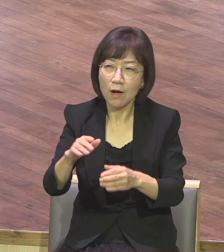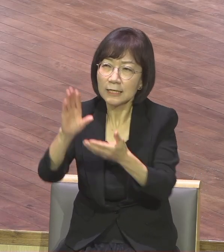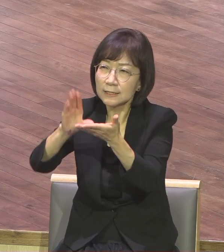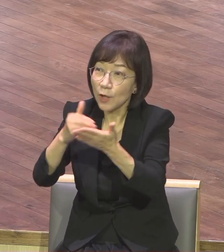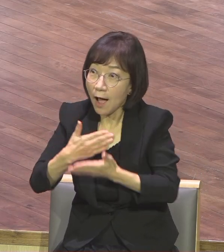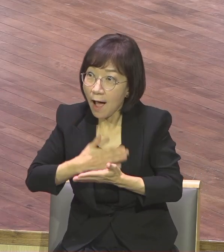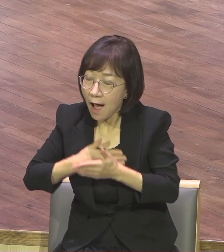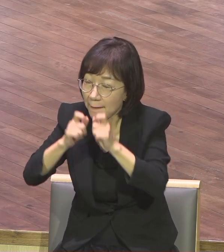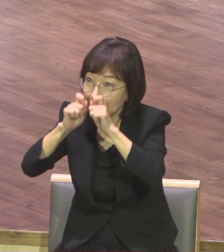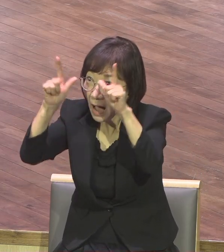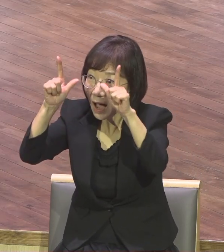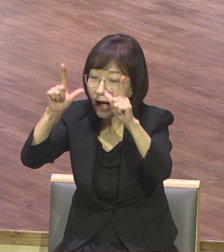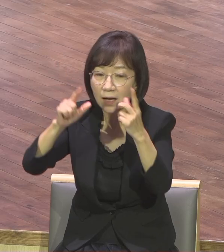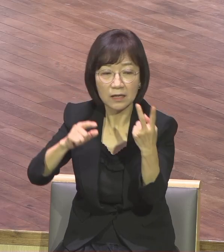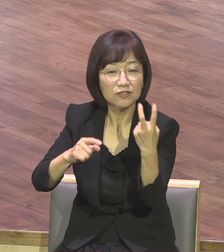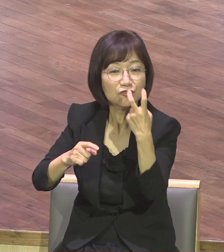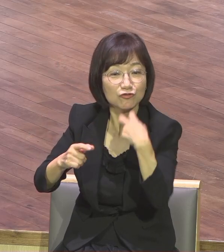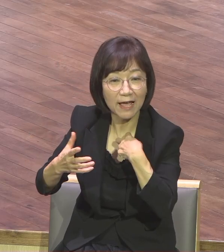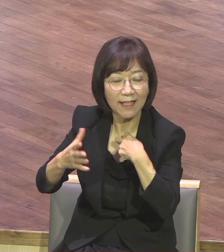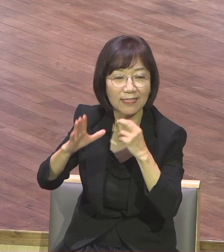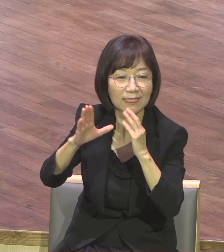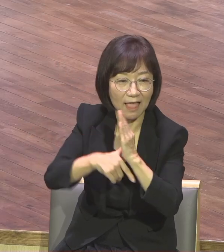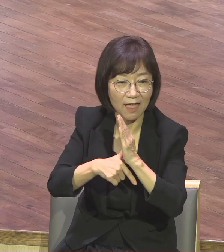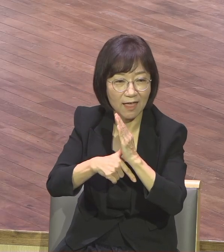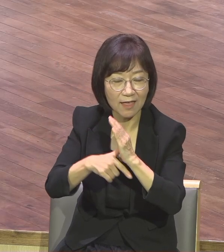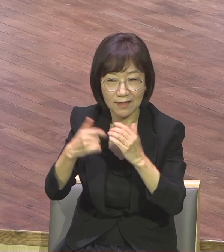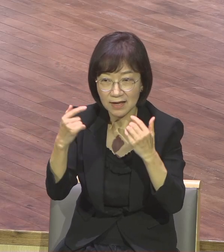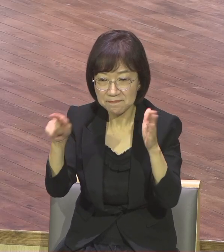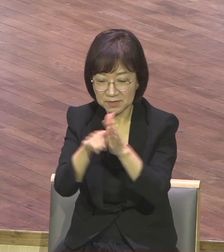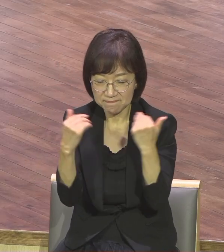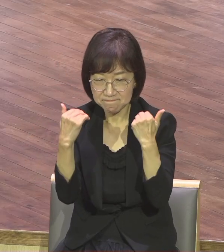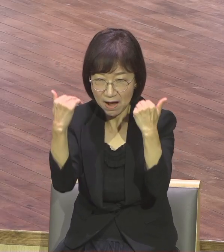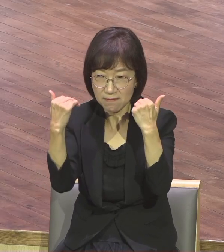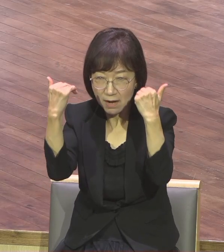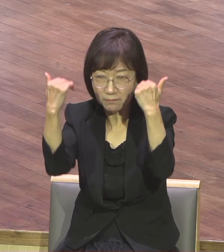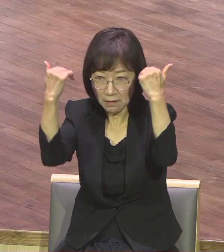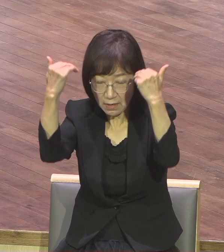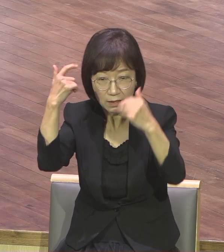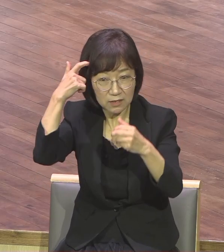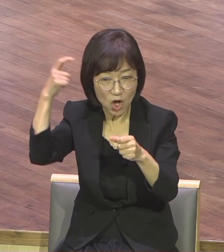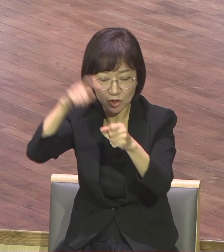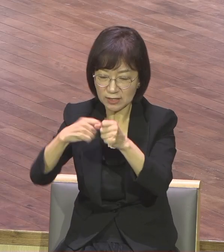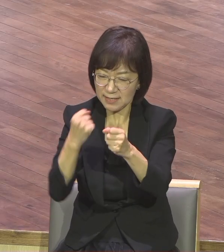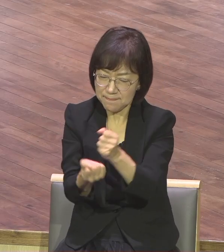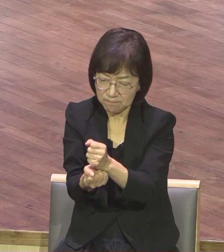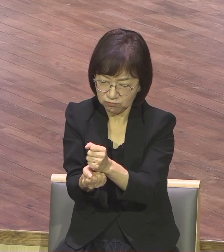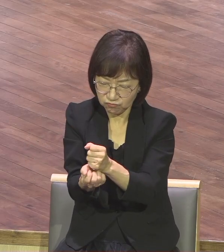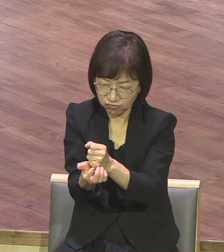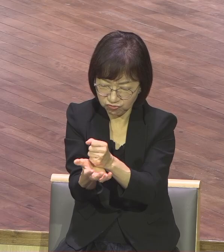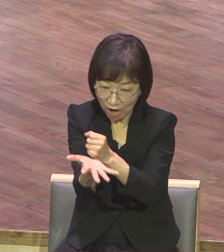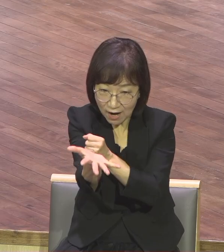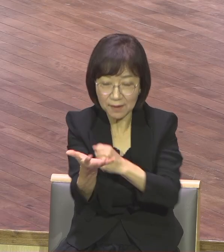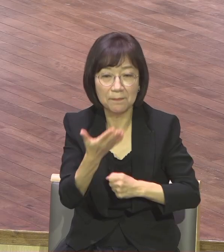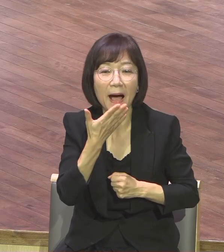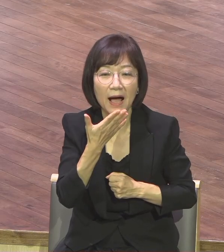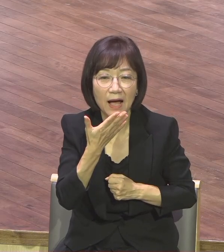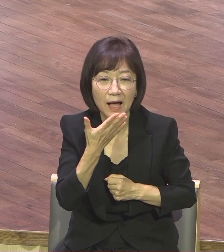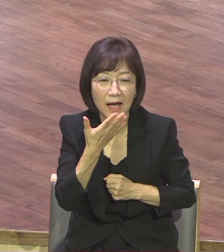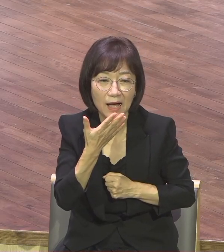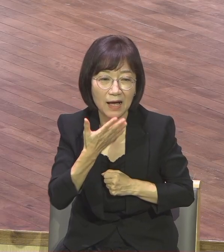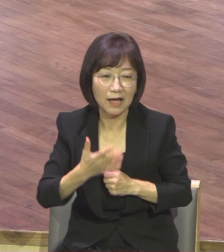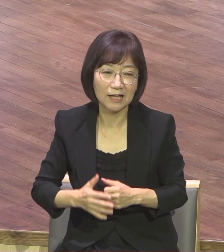성숙한 그리스도인으로서 영적 영향력을 입히는 삶을 살 수가 있다. 우리가 잘 봐야 될